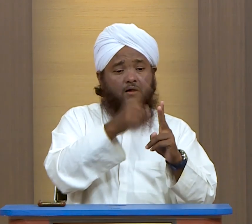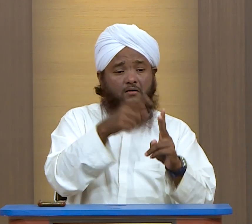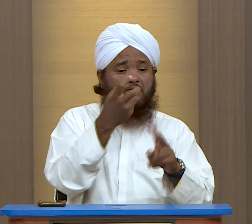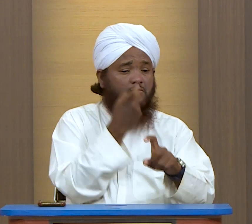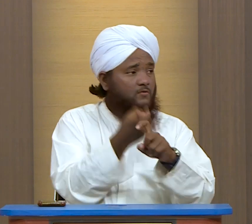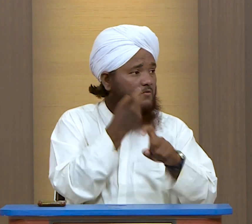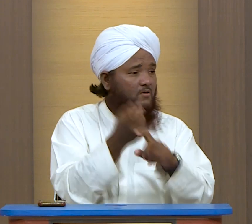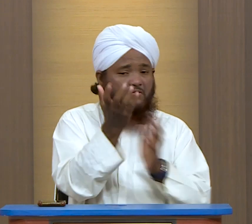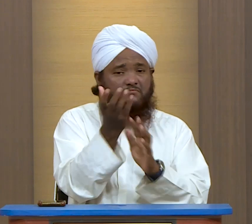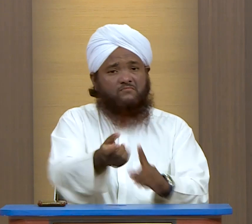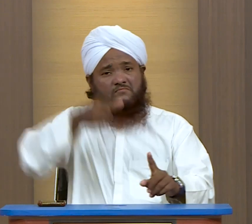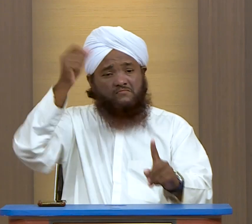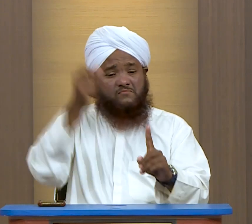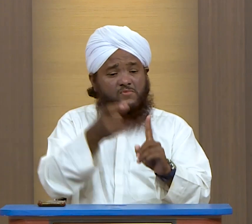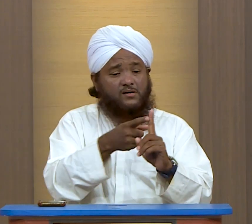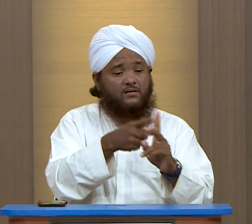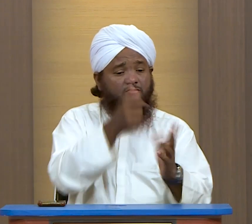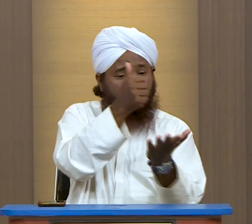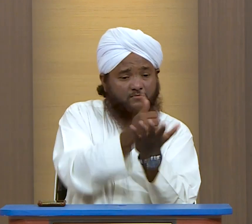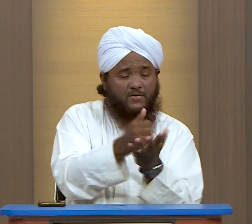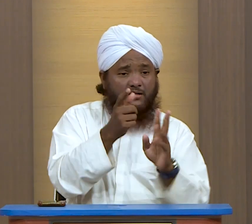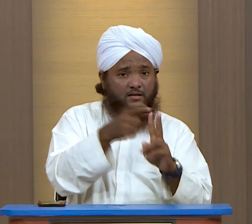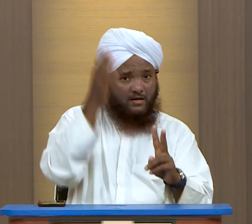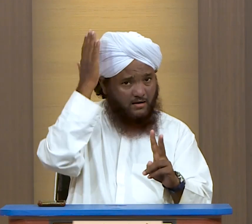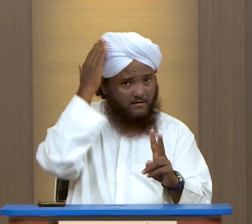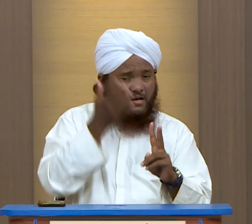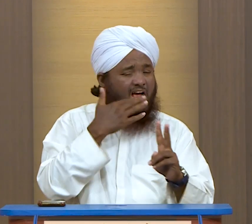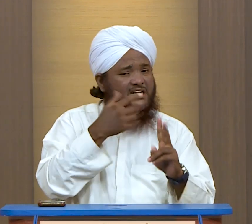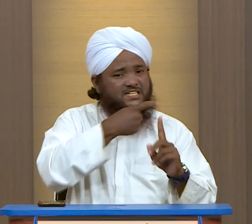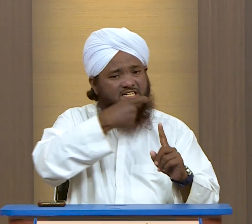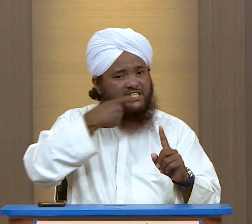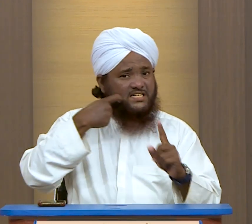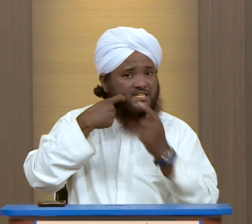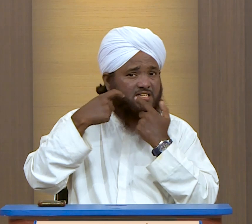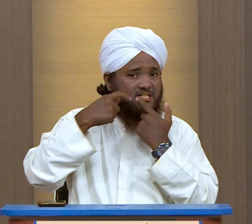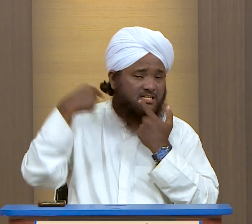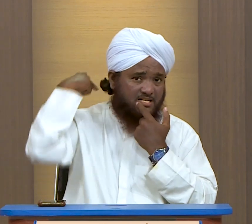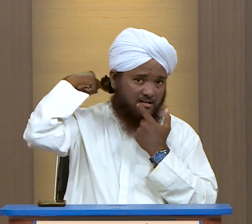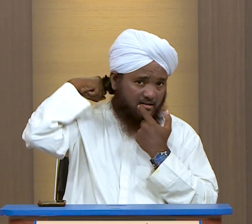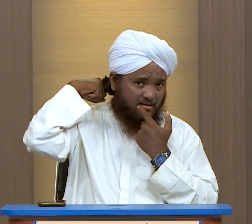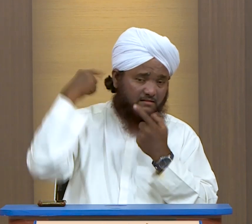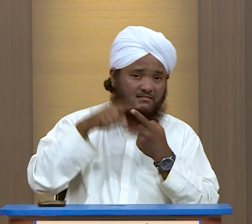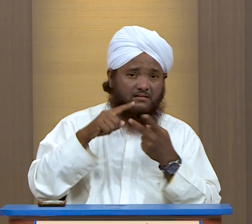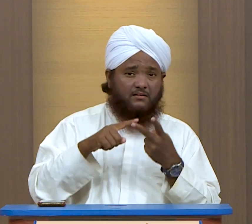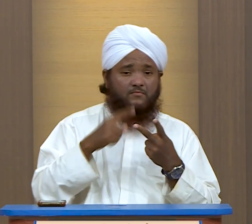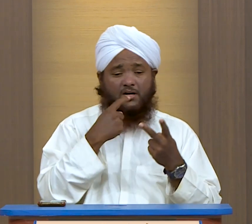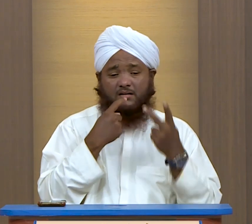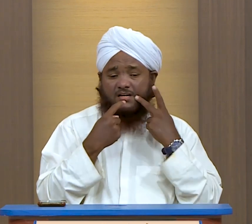کا زنبور تھا جسے وہ بیٹھے ہوئے شخص کے جبڑے میں ڈال کر اسے گدی تک چیر دیتا، پھر دوسرے جبڑے میں ڈال